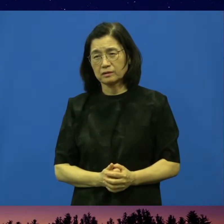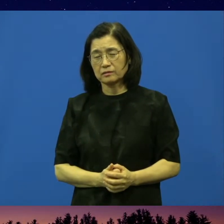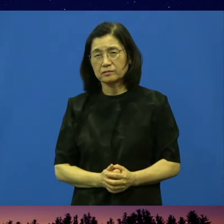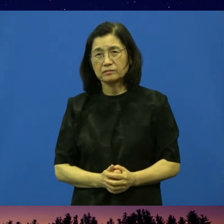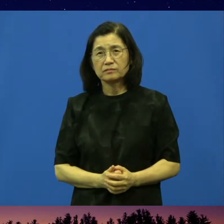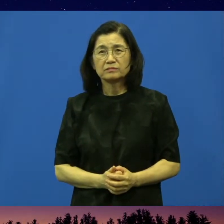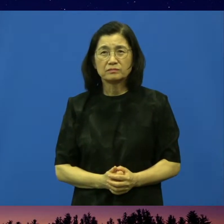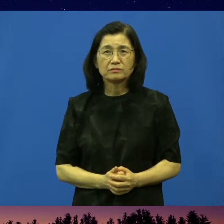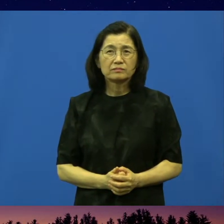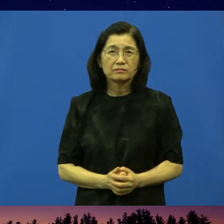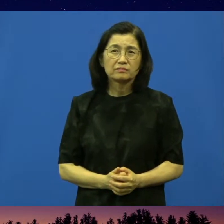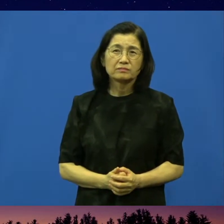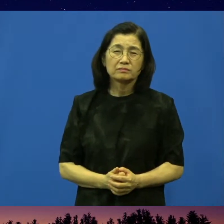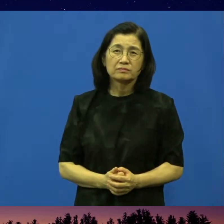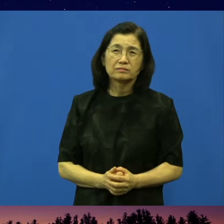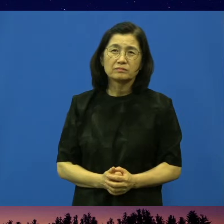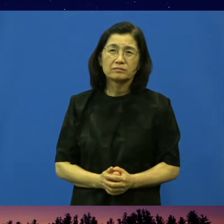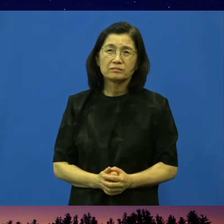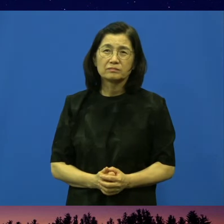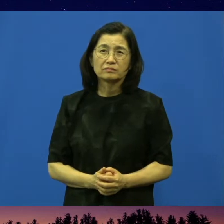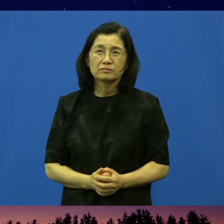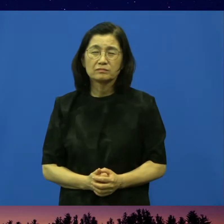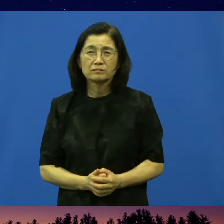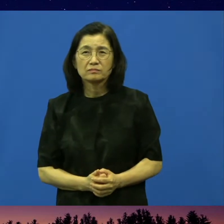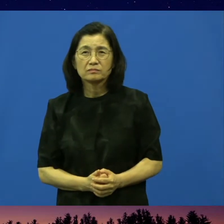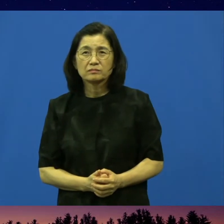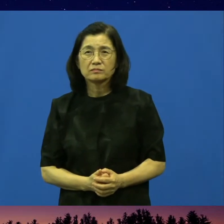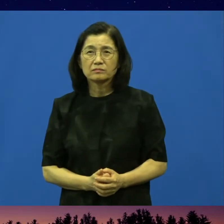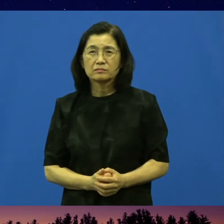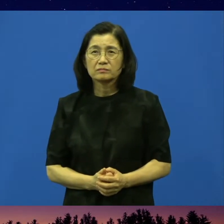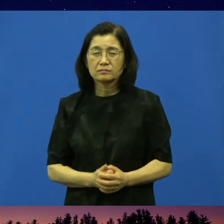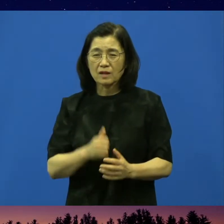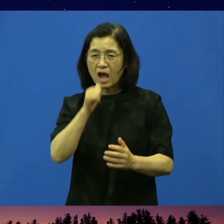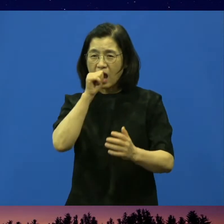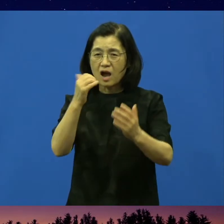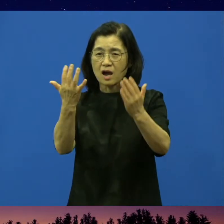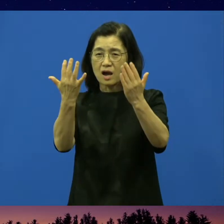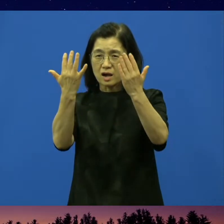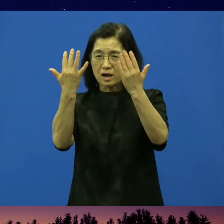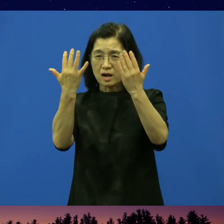거예요. 그런 분들이 여러분 한두 번입니까? 감옥을.